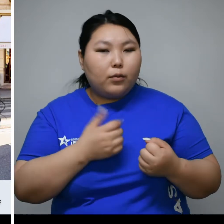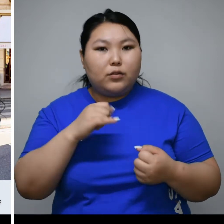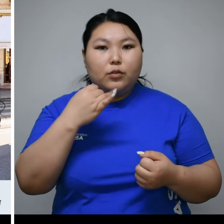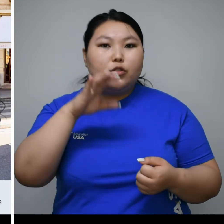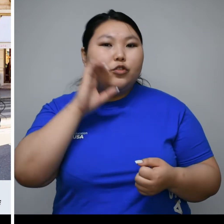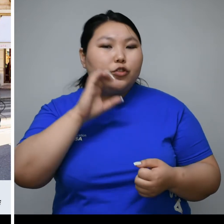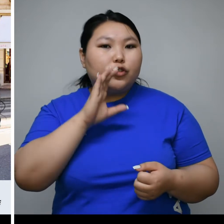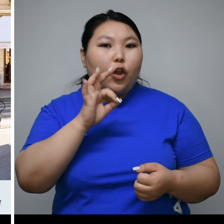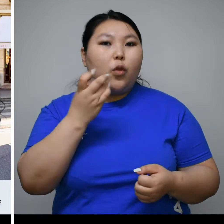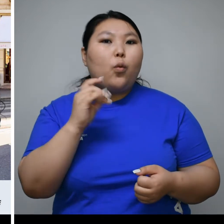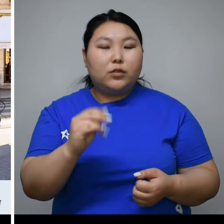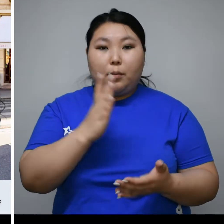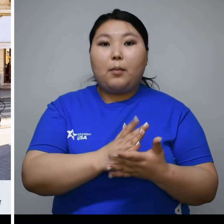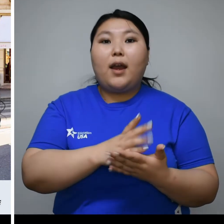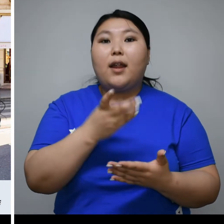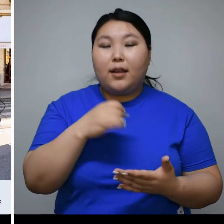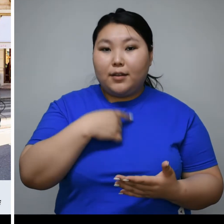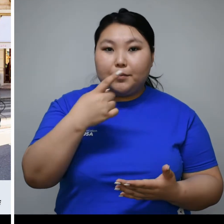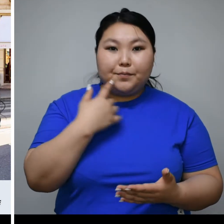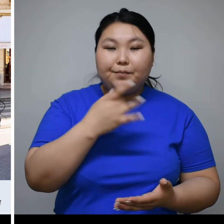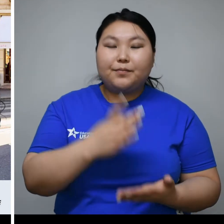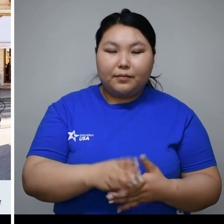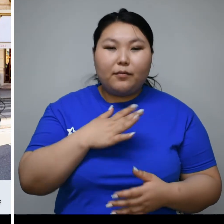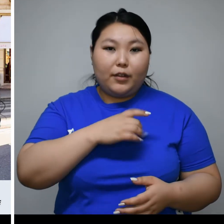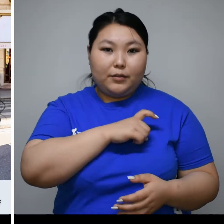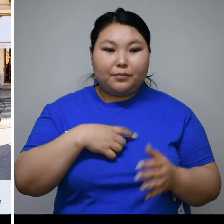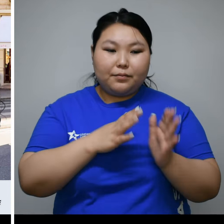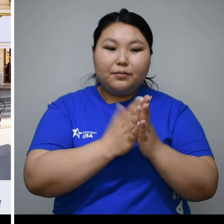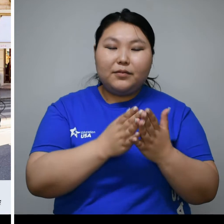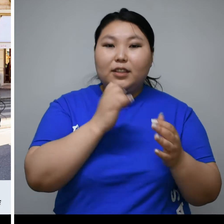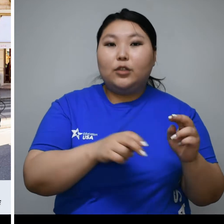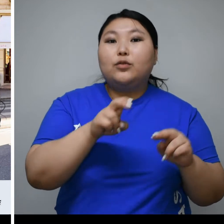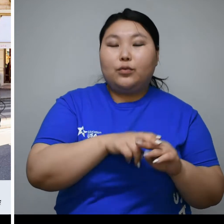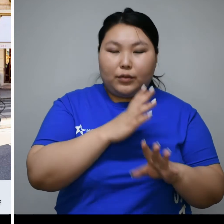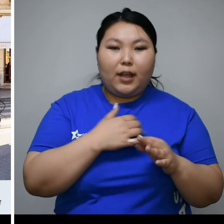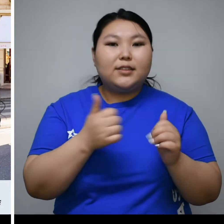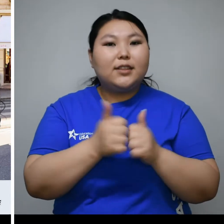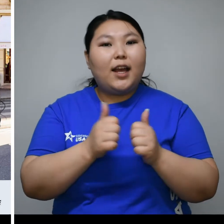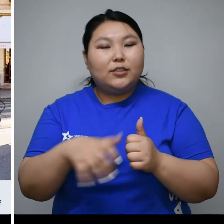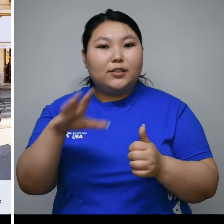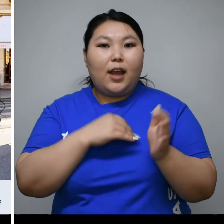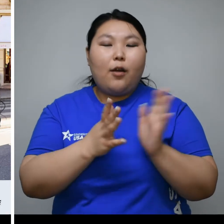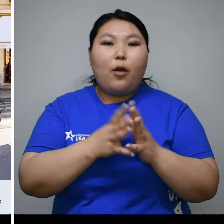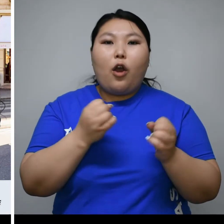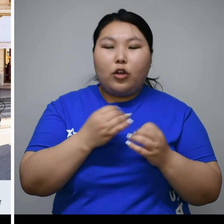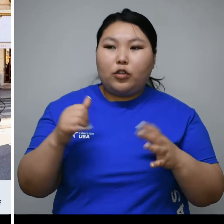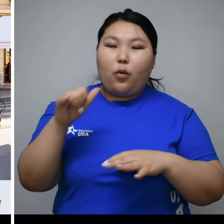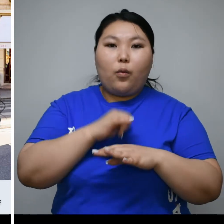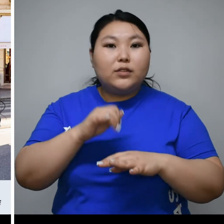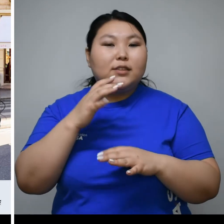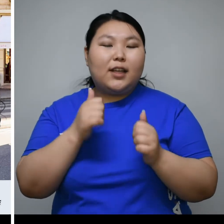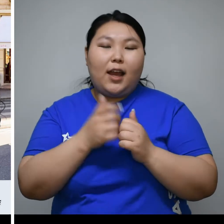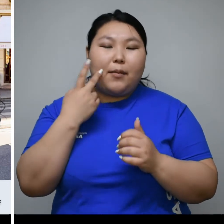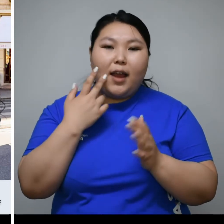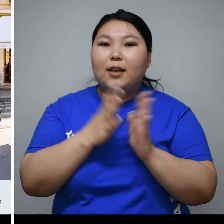гэдэг яг тийм сониуч байгаараа гэж би хэлмээр байна. Миний хувьд яг тэгээд номын сандаа суучхаад тэгээд найзуудтайгаа ингээд олон орны